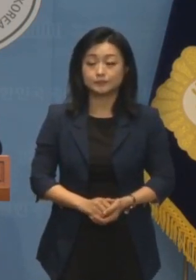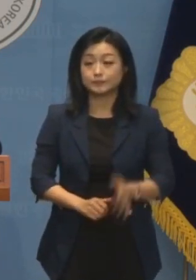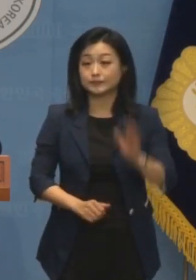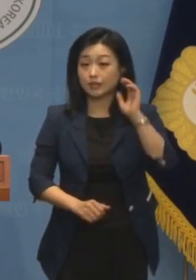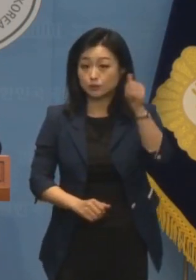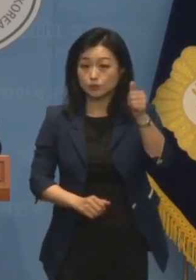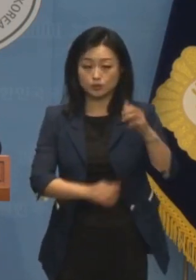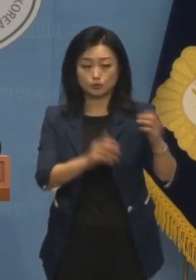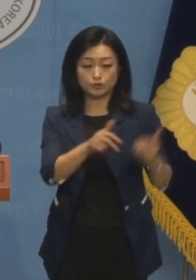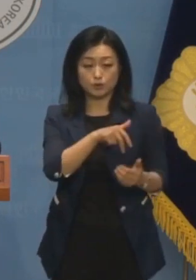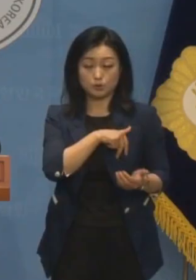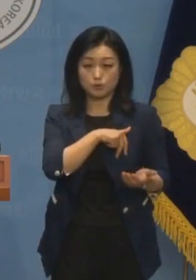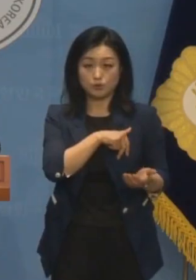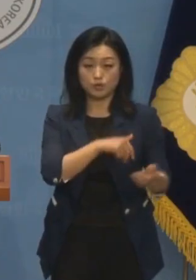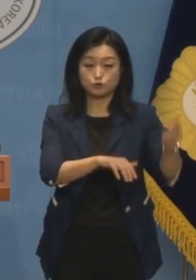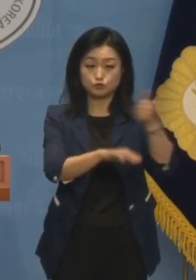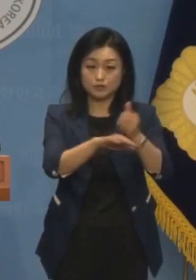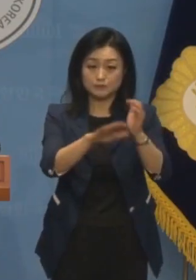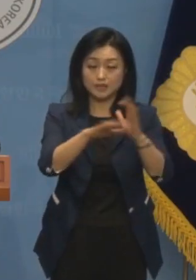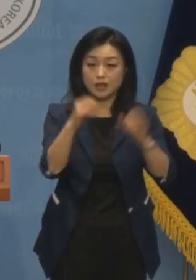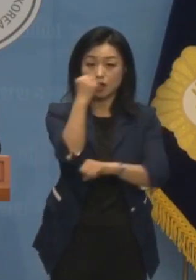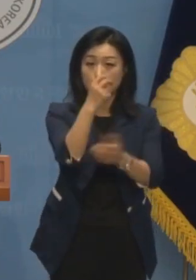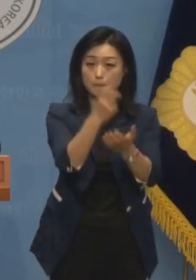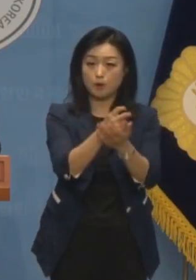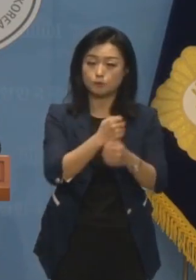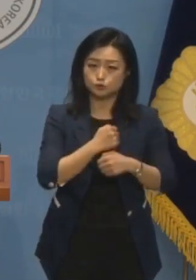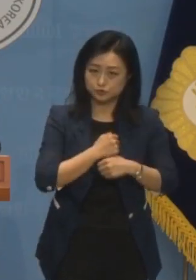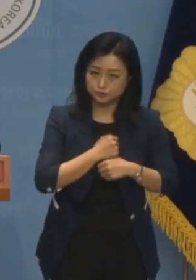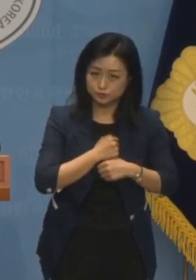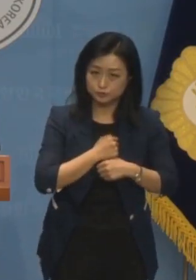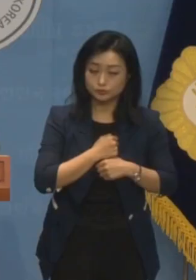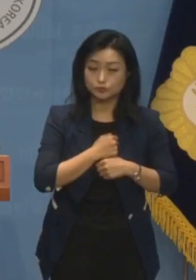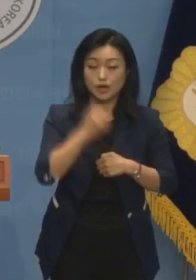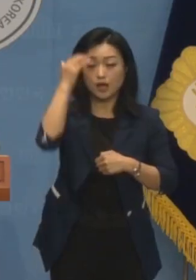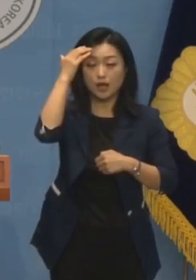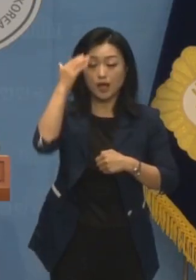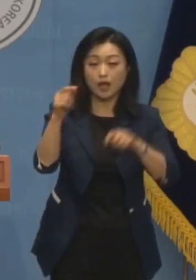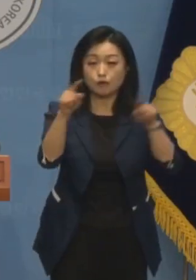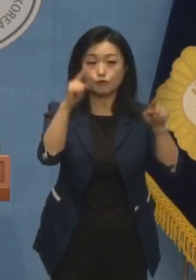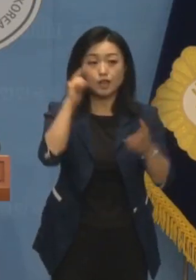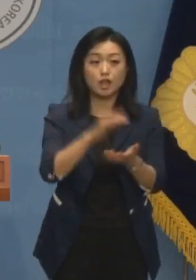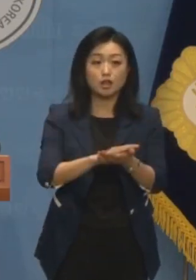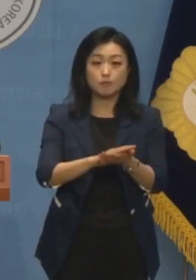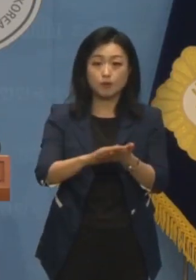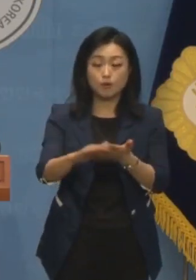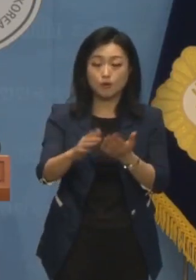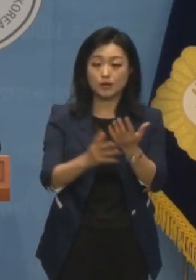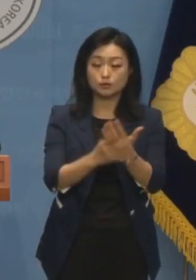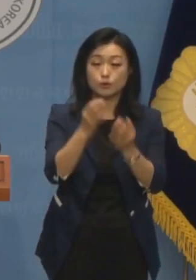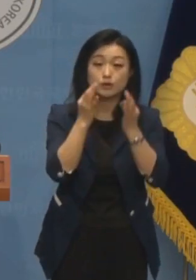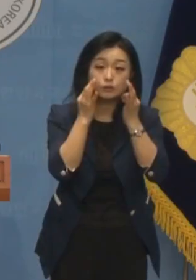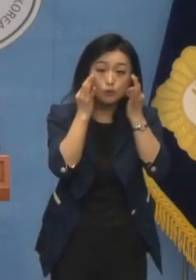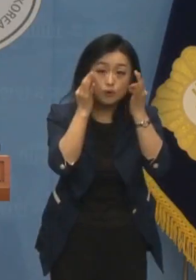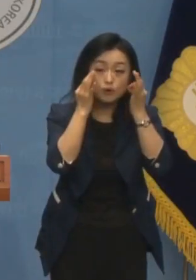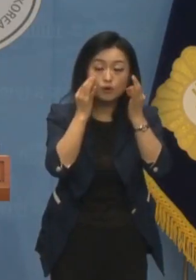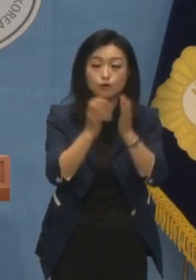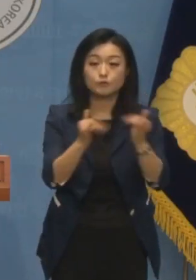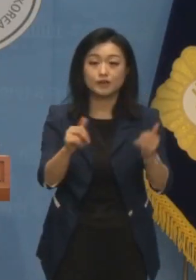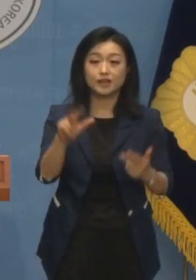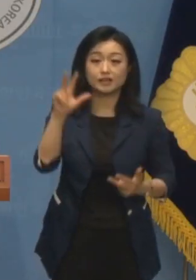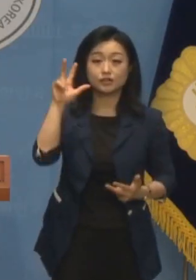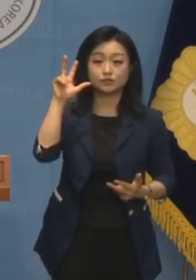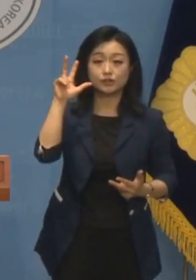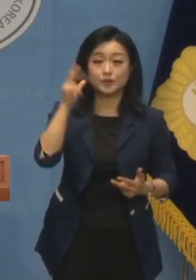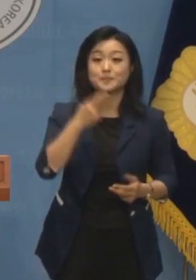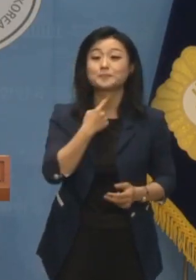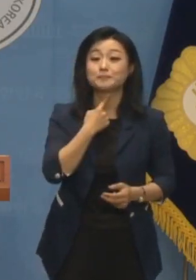대통령과 국회의원들은 취임 시 헌법을 준수하고 조국의 평화적 통일에 노력할 것을 국민 앞에 엄숙히